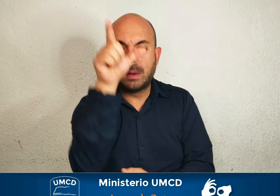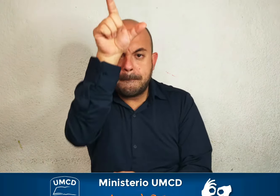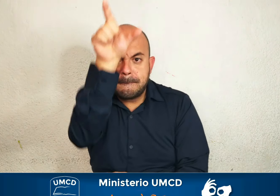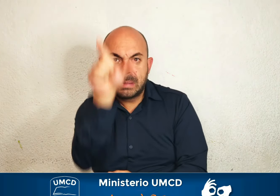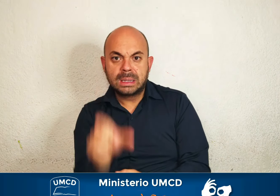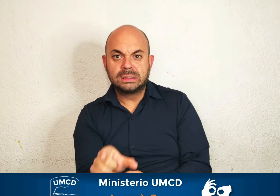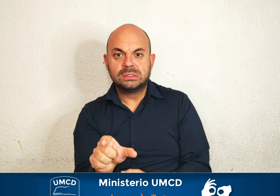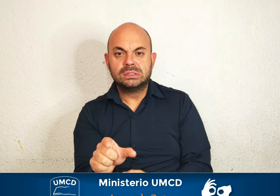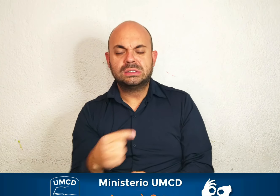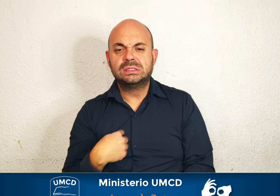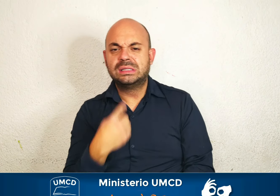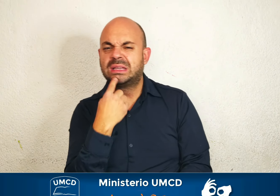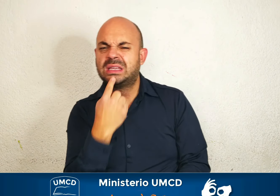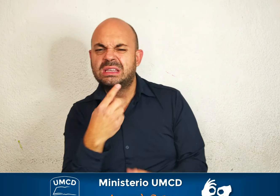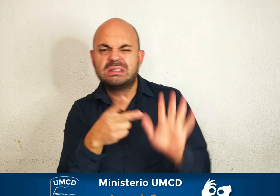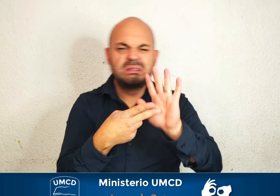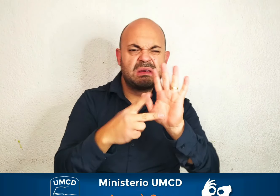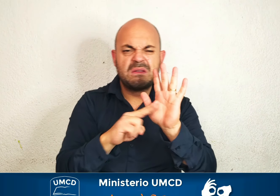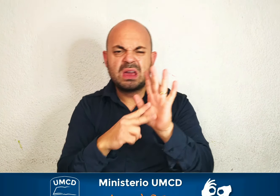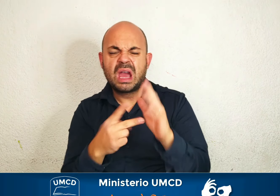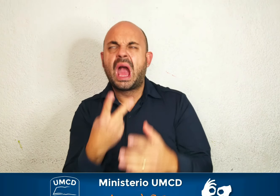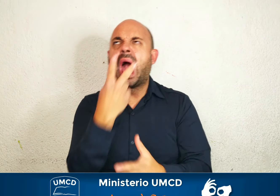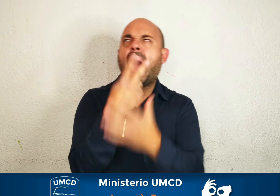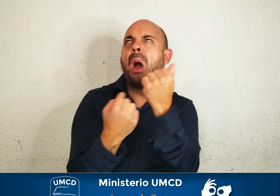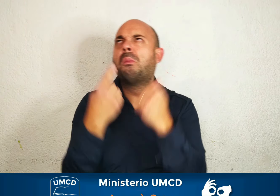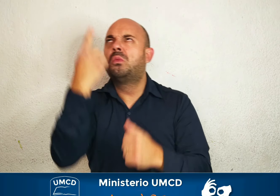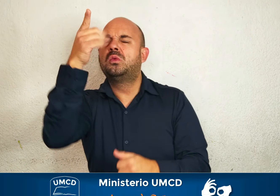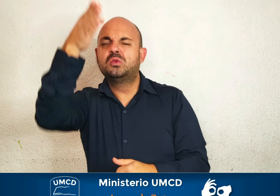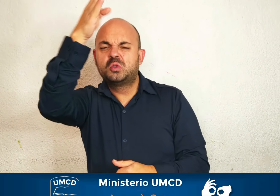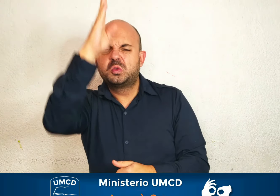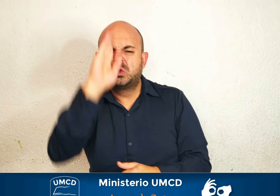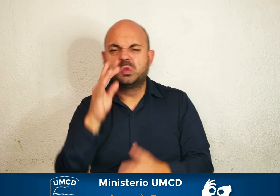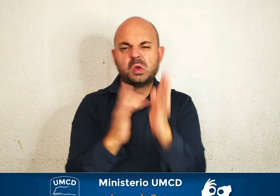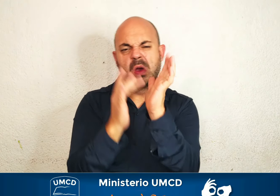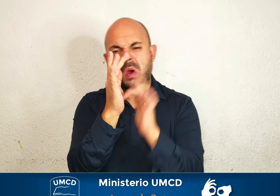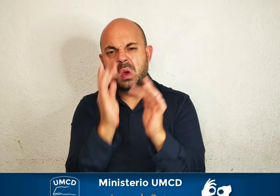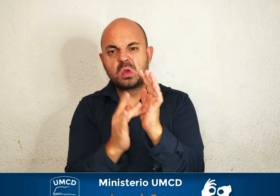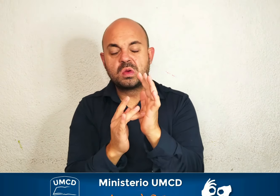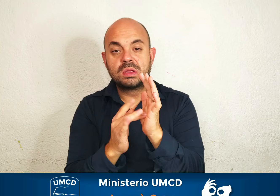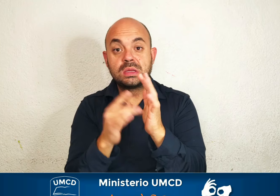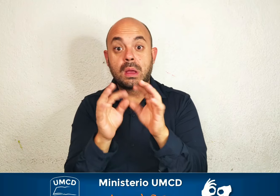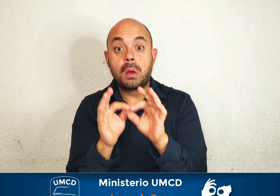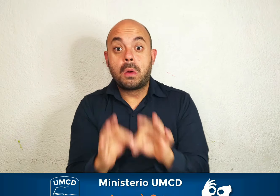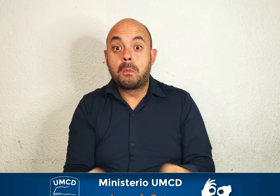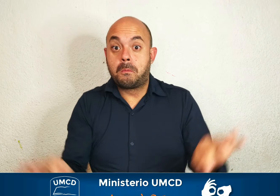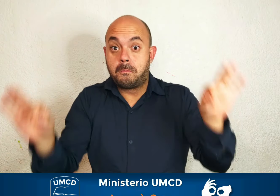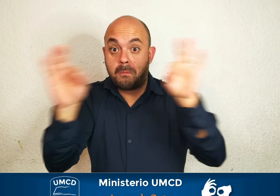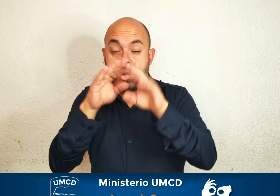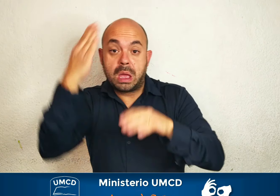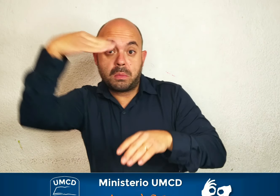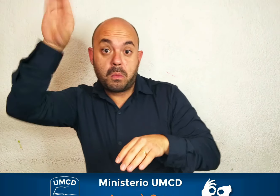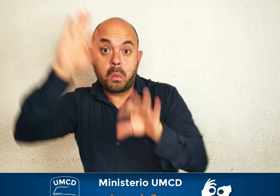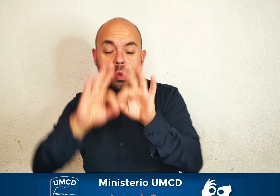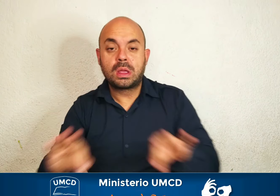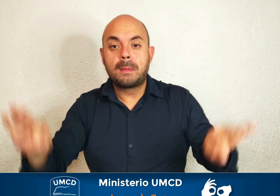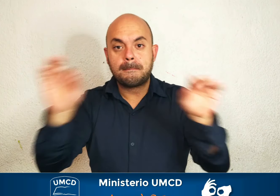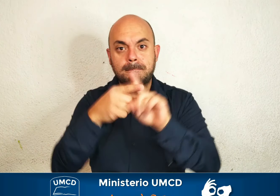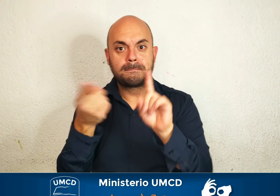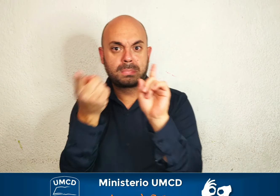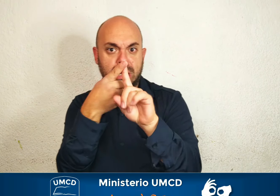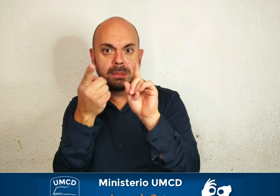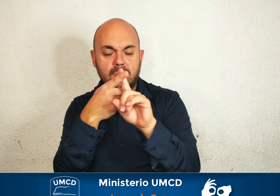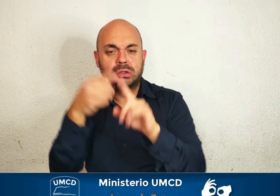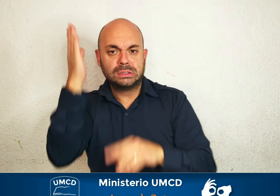versículo, iniciando, comienza a decirle que lo más importante, en primer lugar, para poder comenzar a agradar a Dios, es